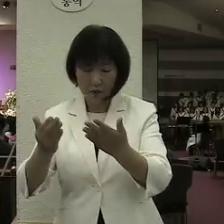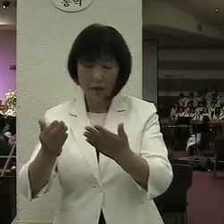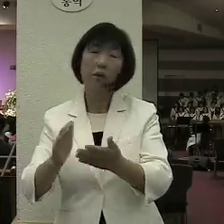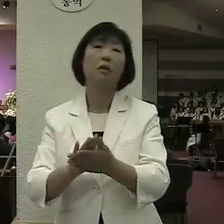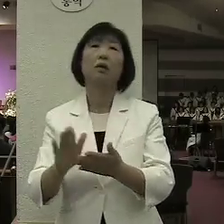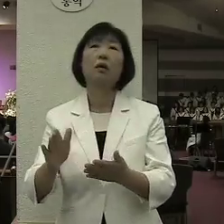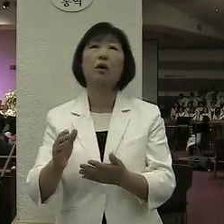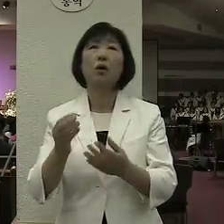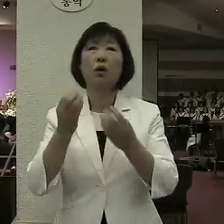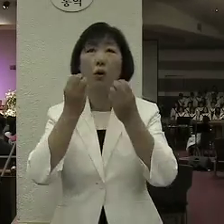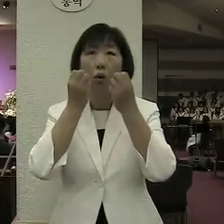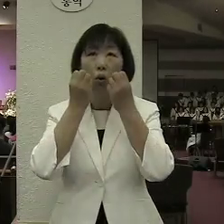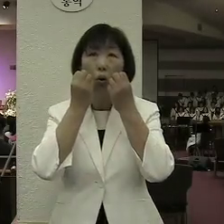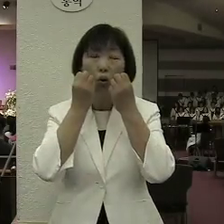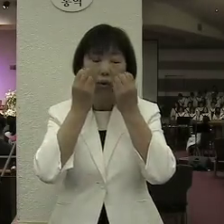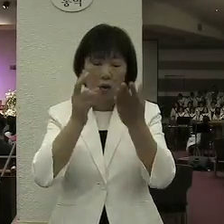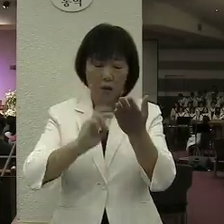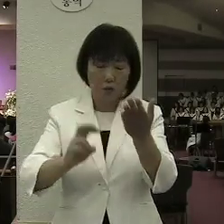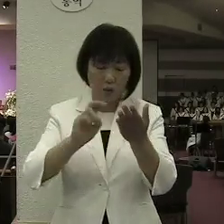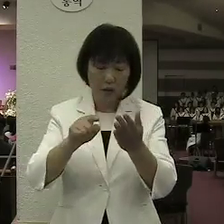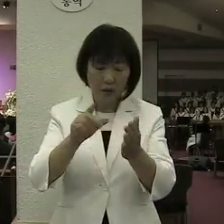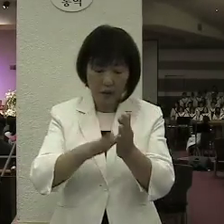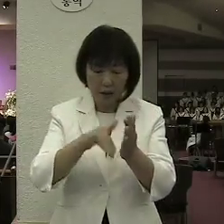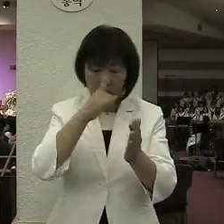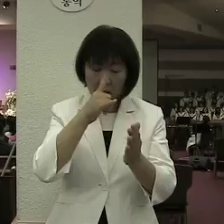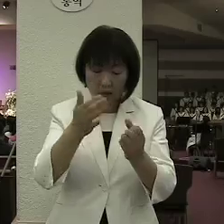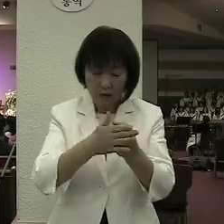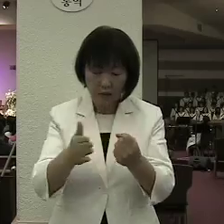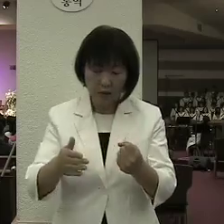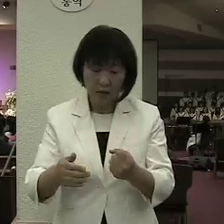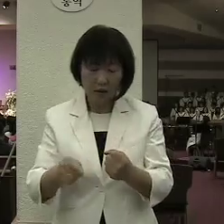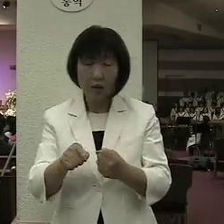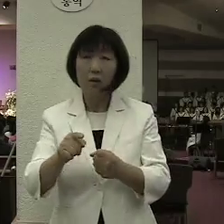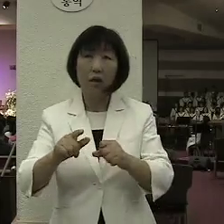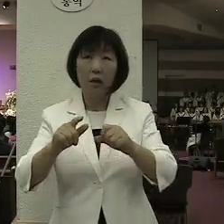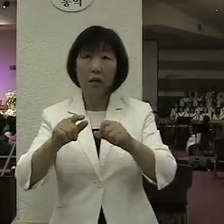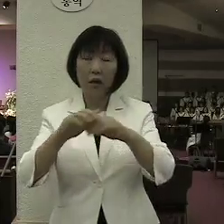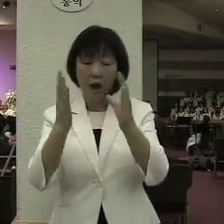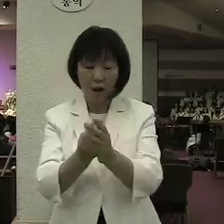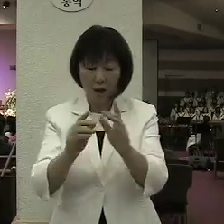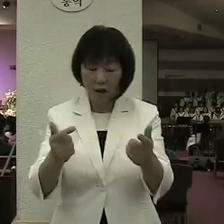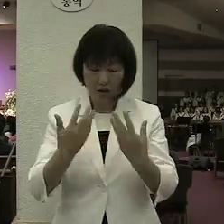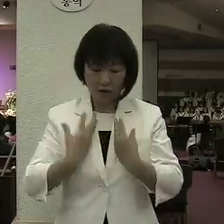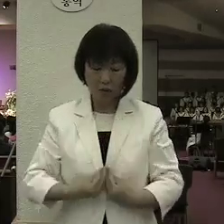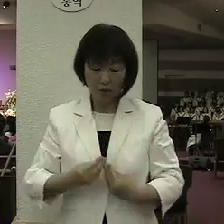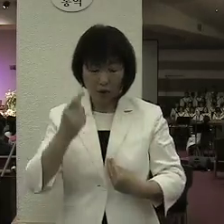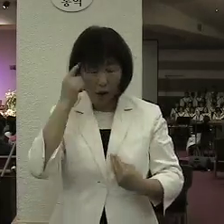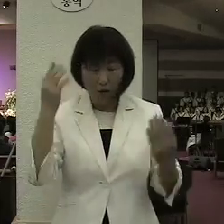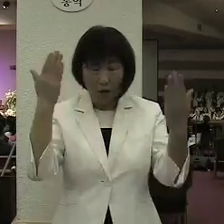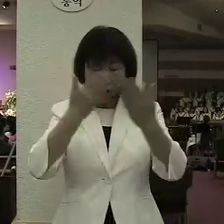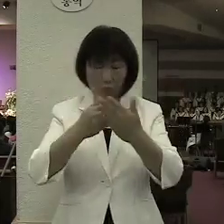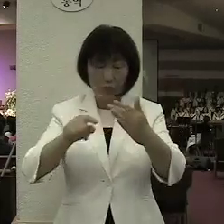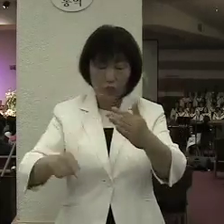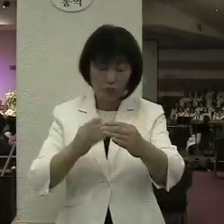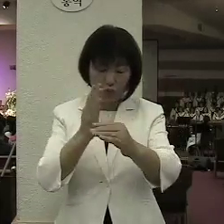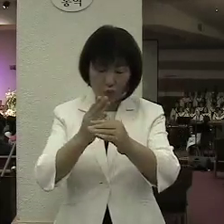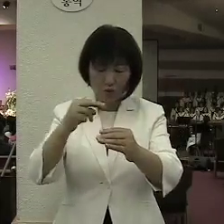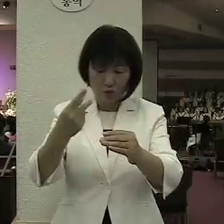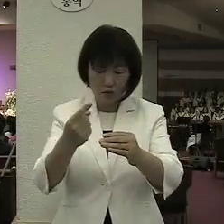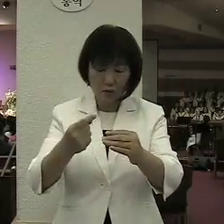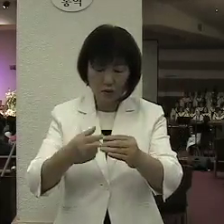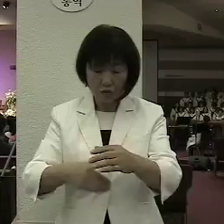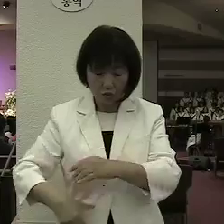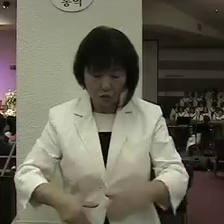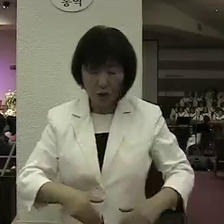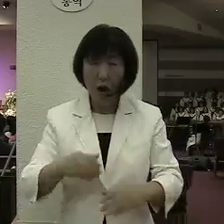경쟁하듯이 찬양이 지금 울려 퍼지고 있는 모습이 오장에서 들려지고 있는 거예요. 새 노래로 찬양하고 있는 것입니다. 부활하신